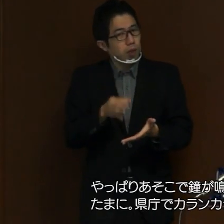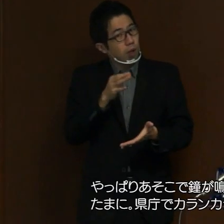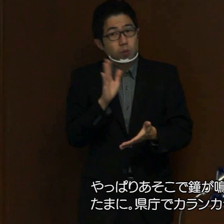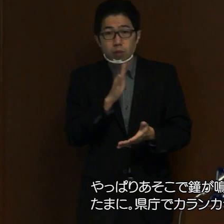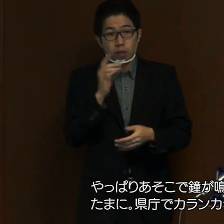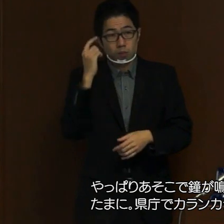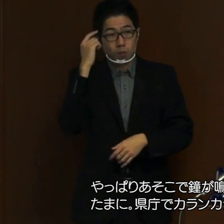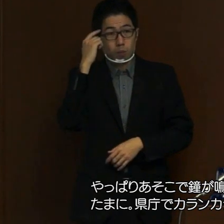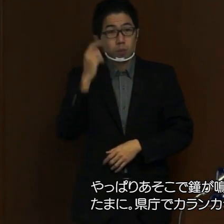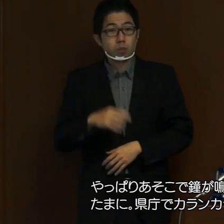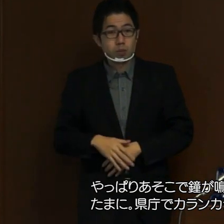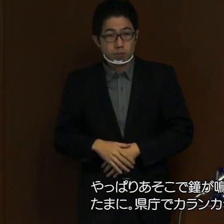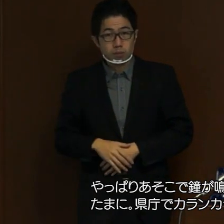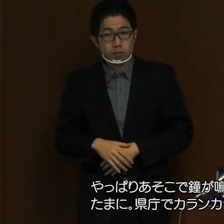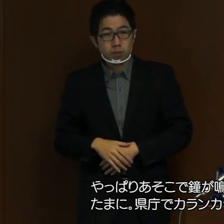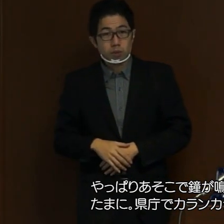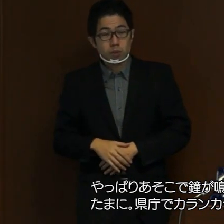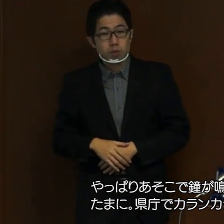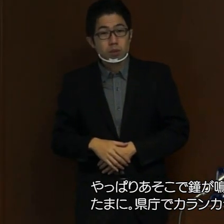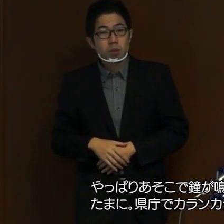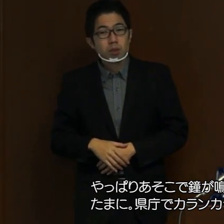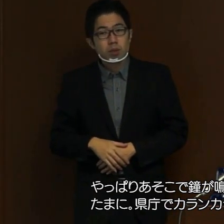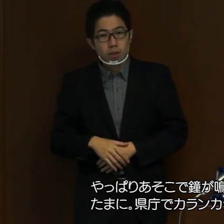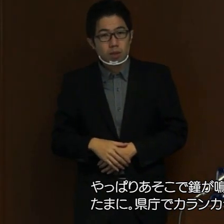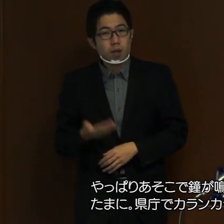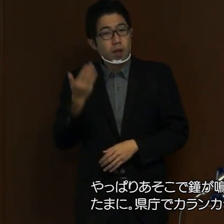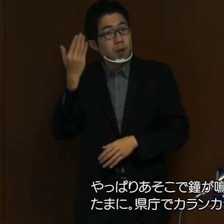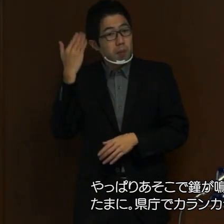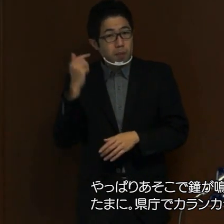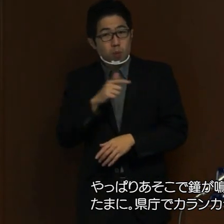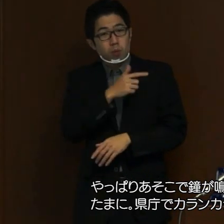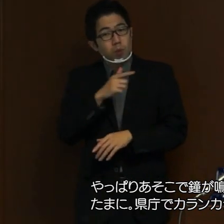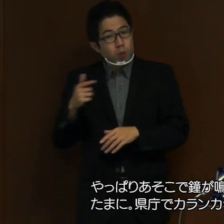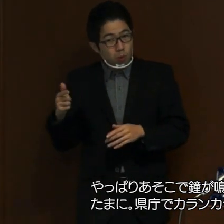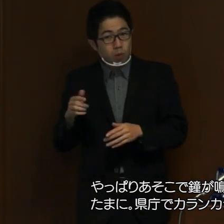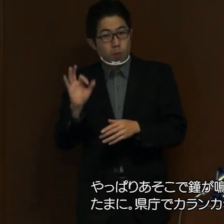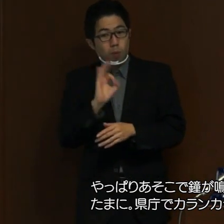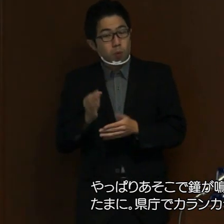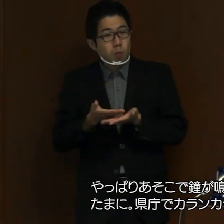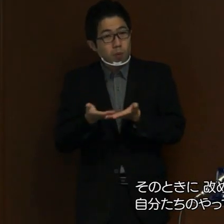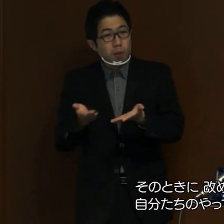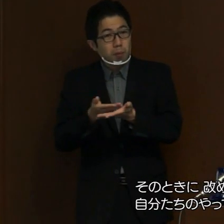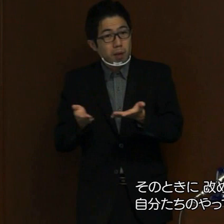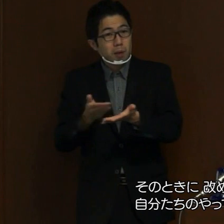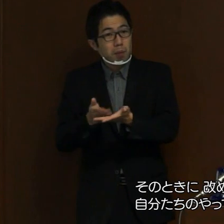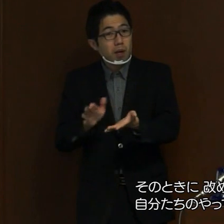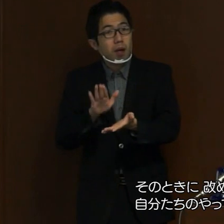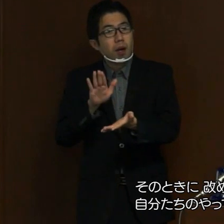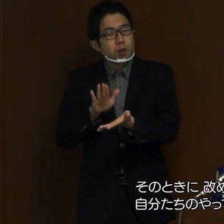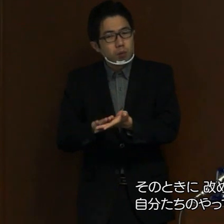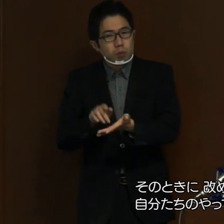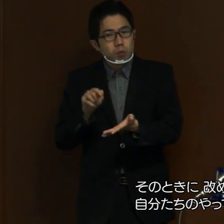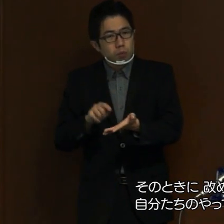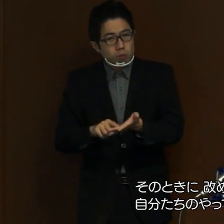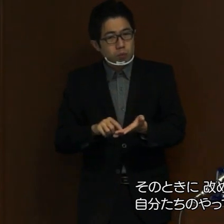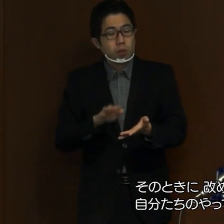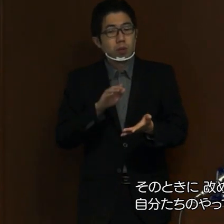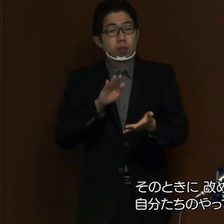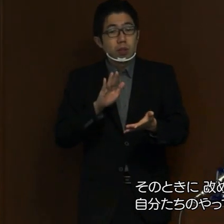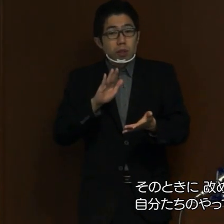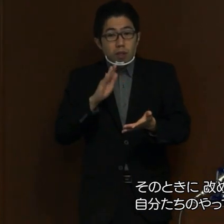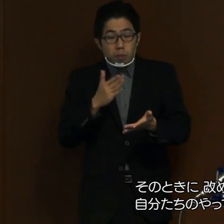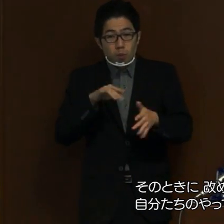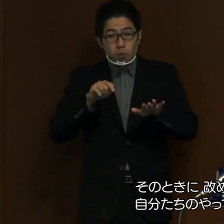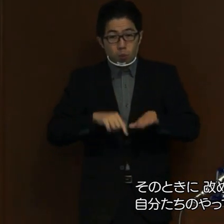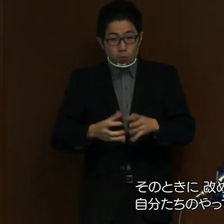やっぱりあそこで金が鳴ることになるわけです。たまに県庁でカランカランと、その時に改めて自分たちの